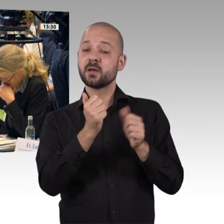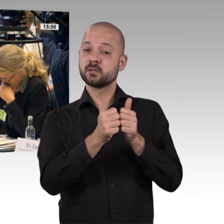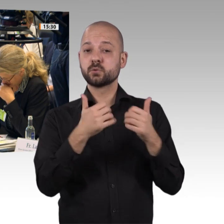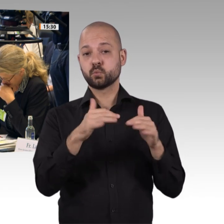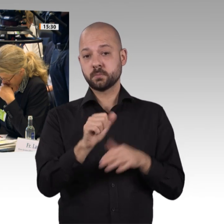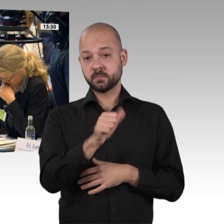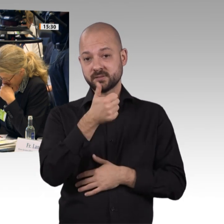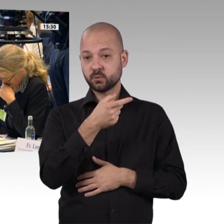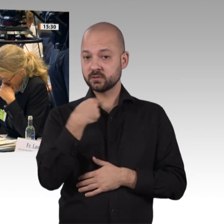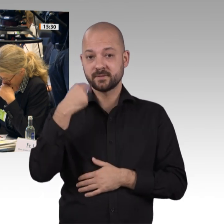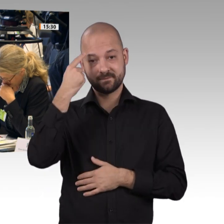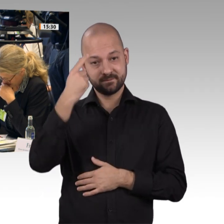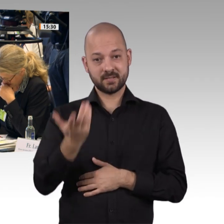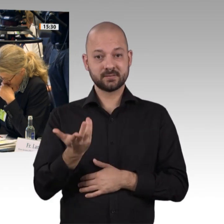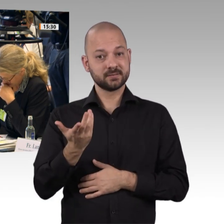gezahlt wird und